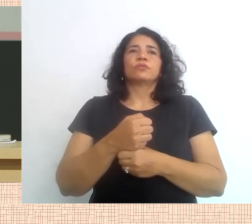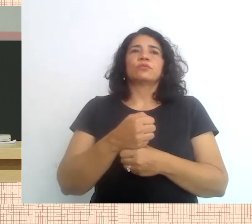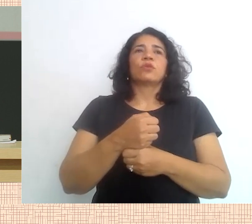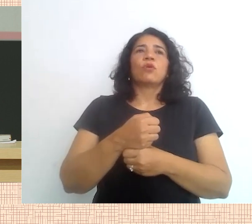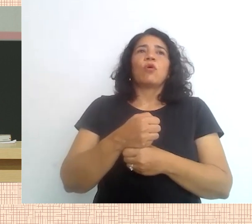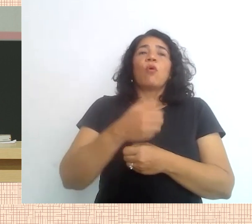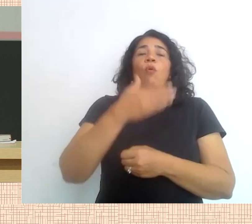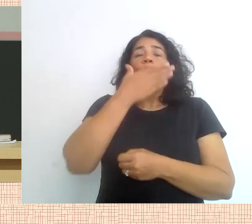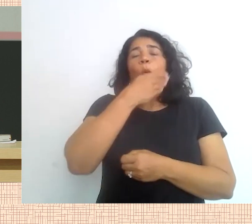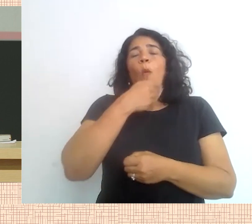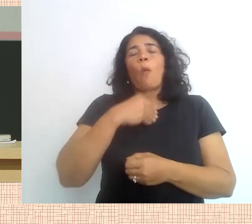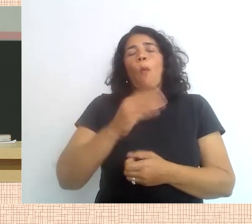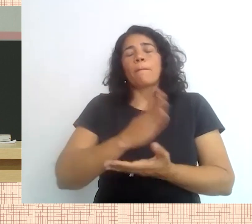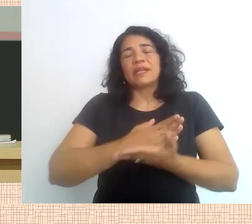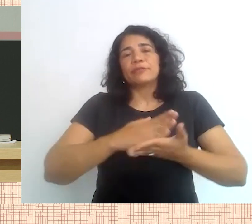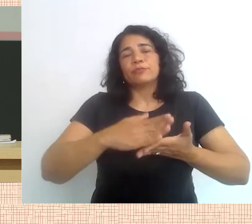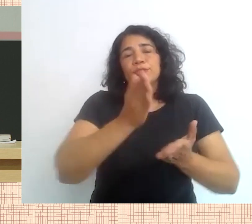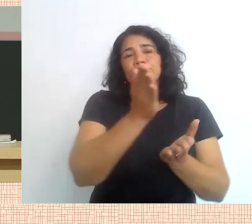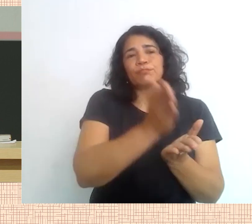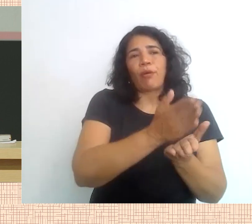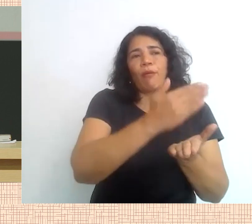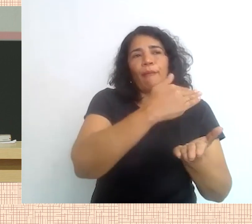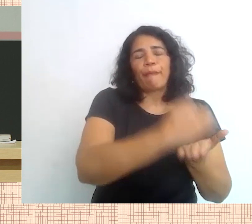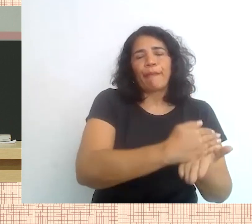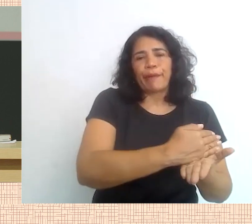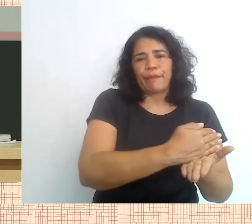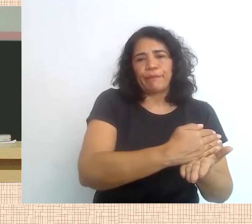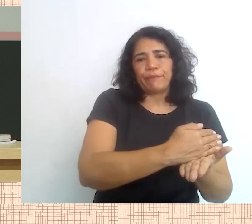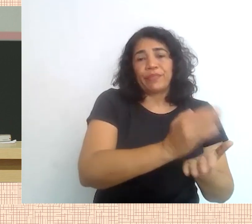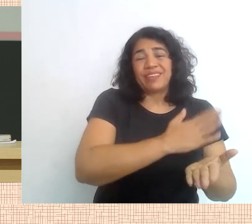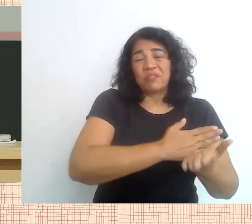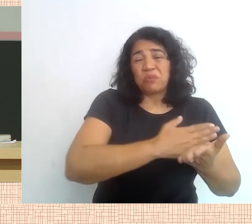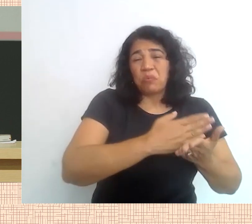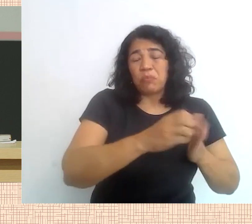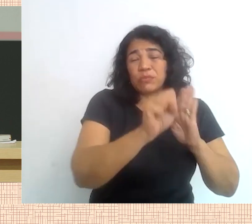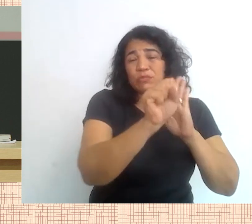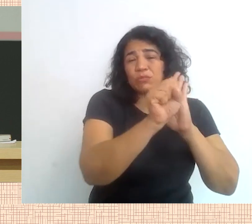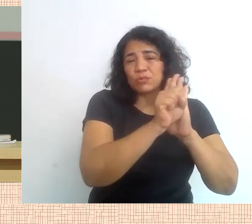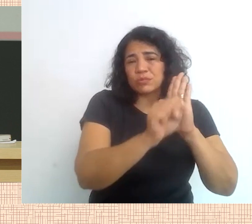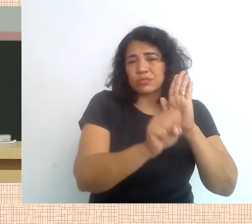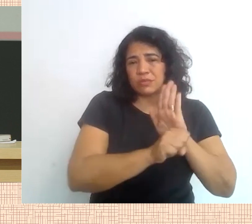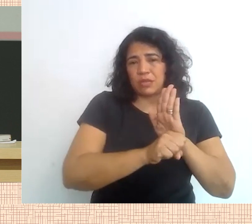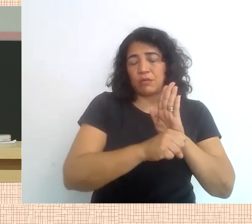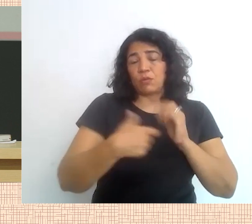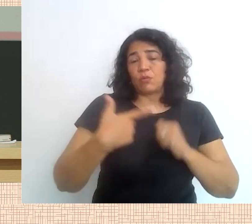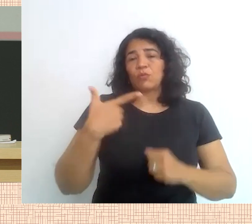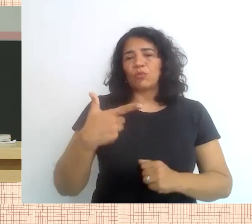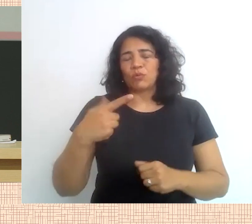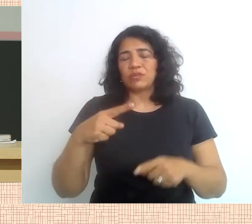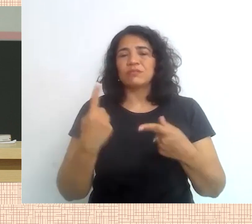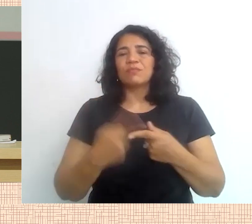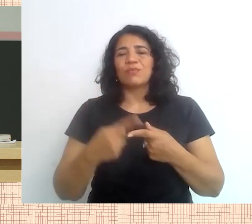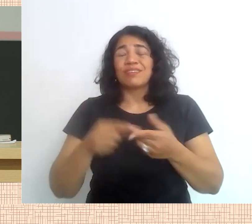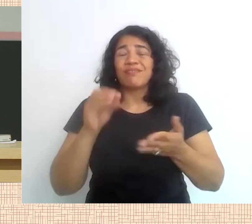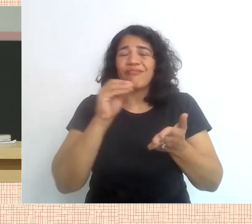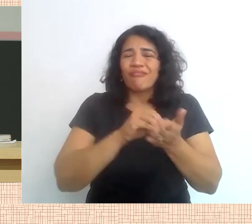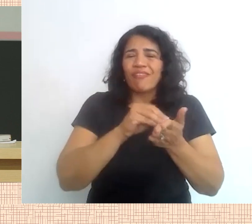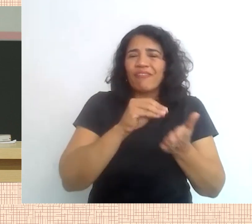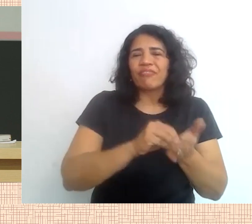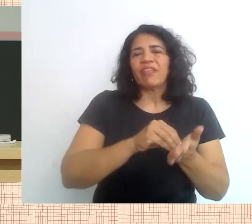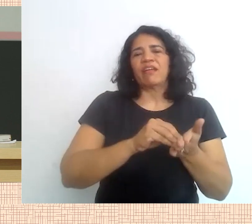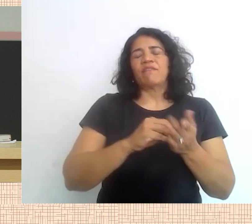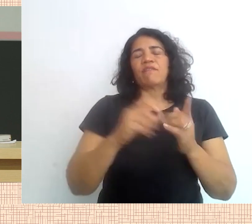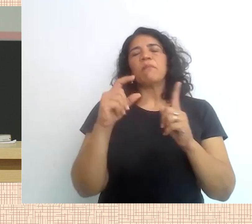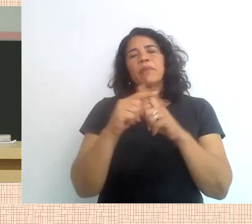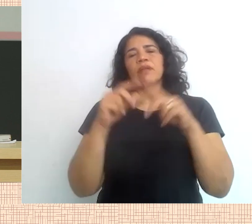no ensinamento e na palavra. Tudo isso, irmãos, começou no século II por falta da palavra profética. E agora